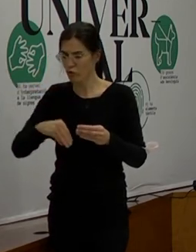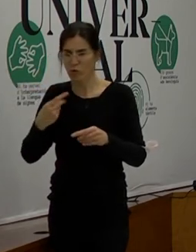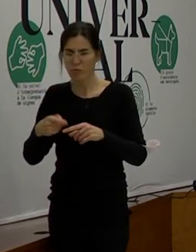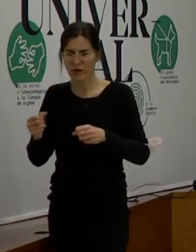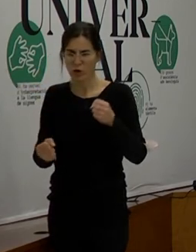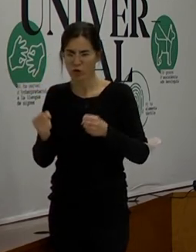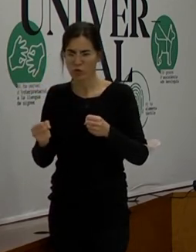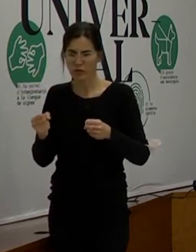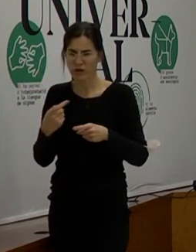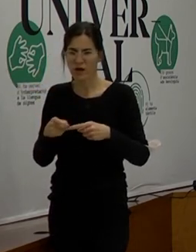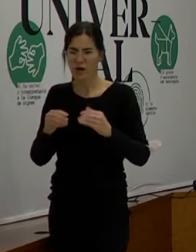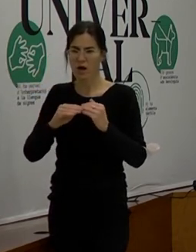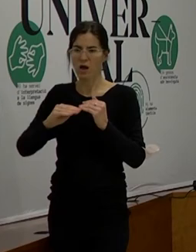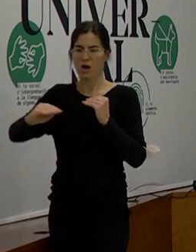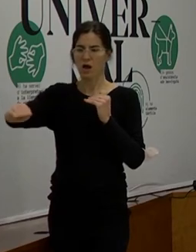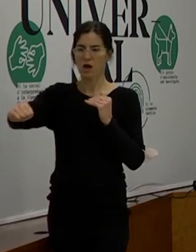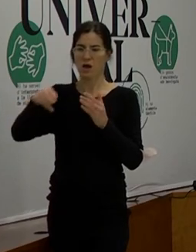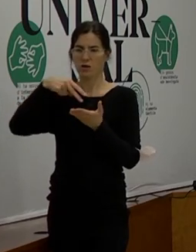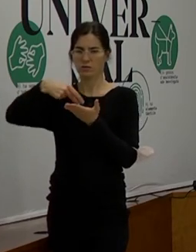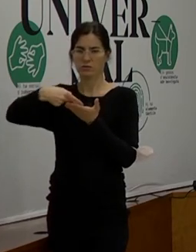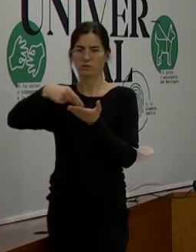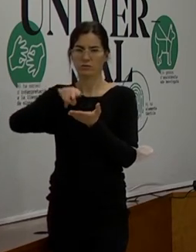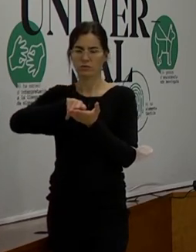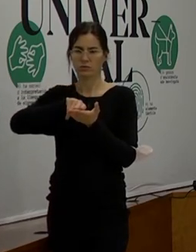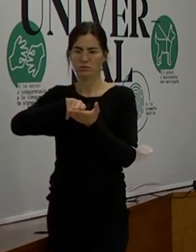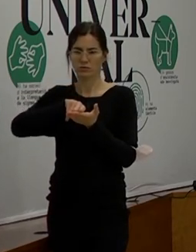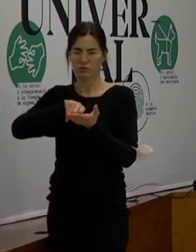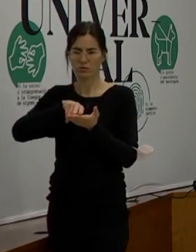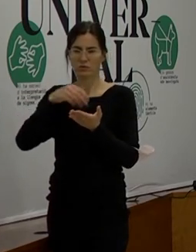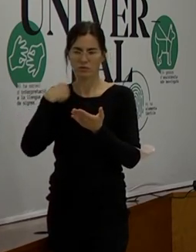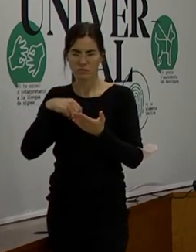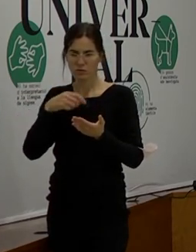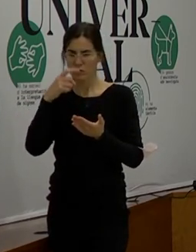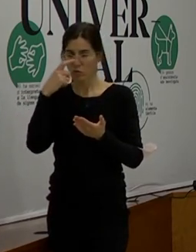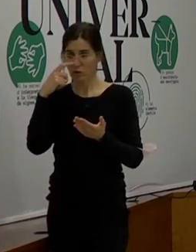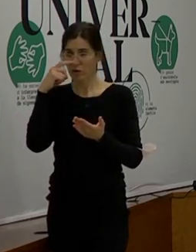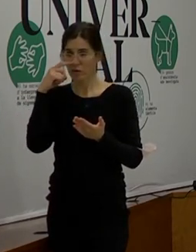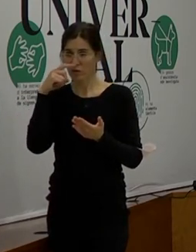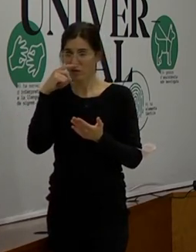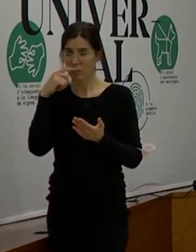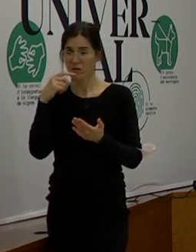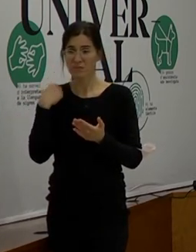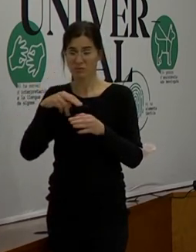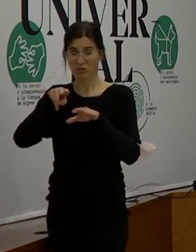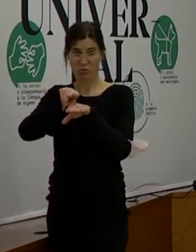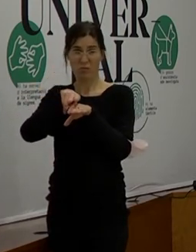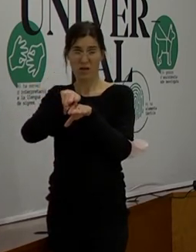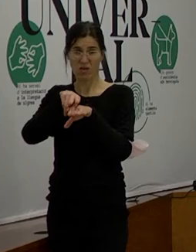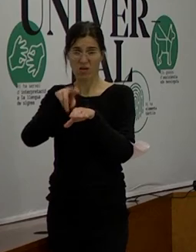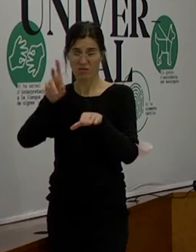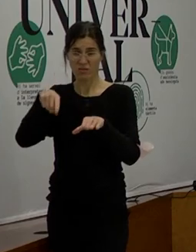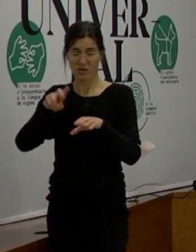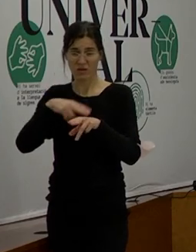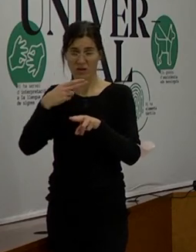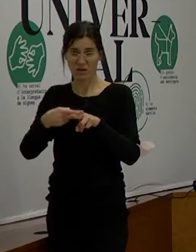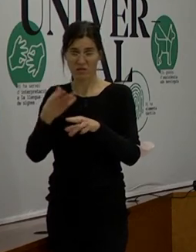conducia bocata rosa. Però uno en mi vida, en 40 anys que he vist esto. ¿Vale? Bocata rosa. I es va casar també